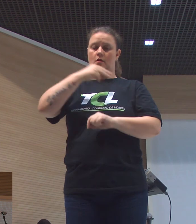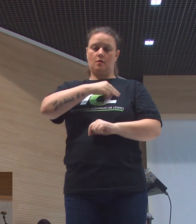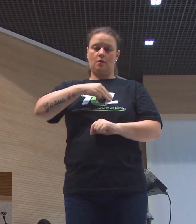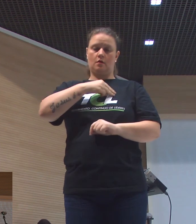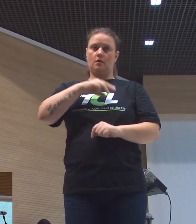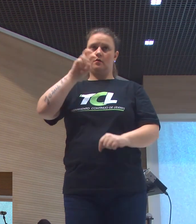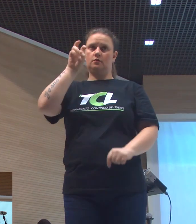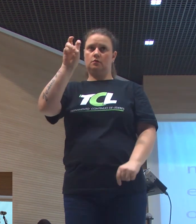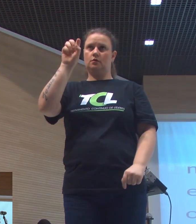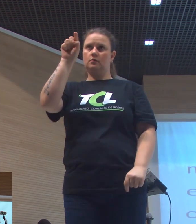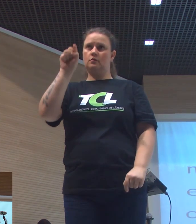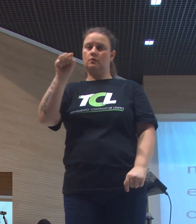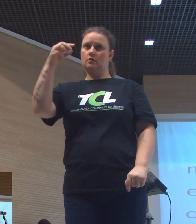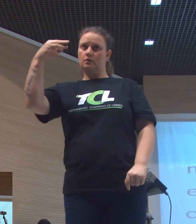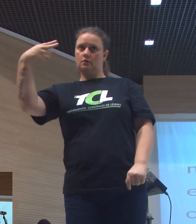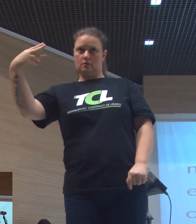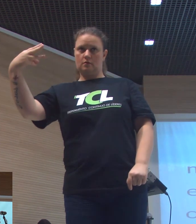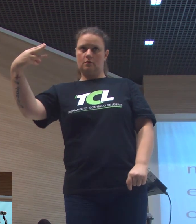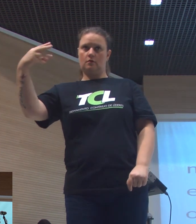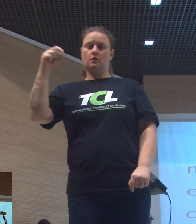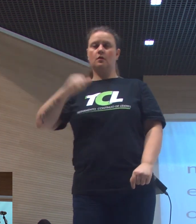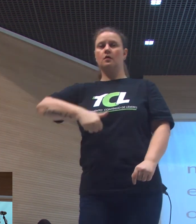5,3. Então, essa